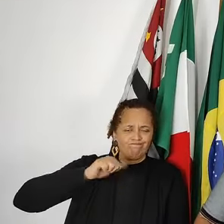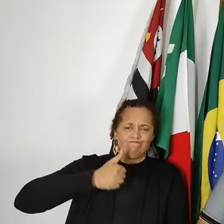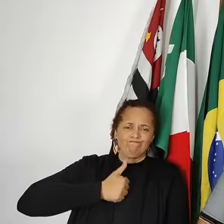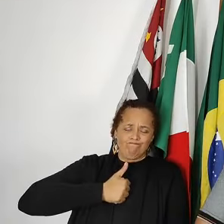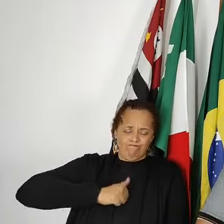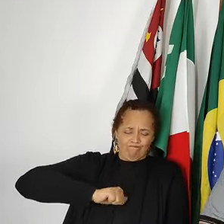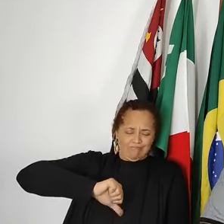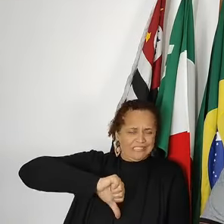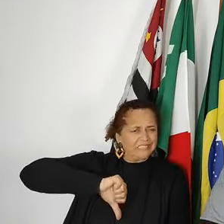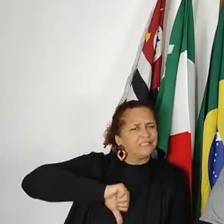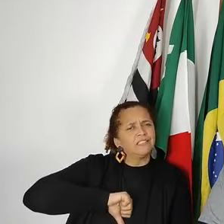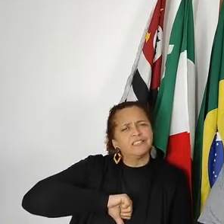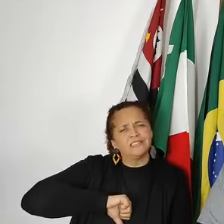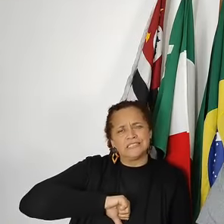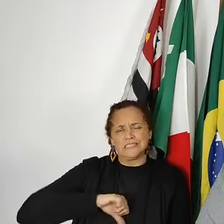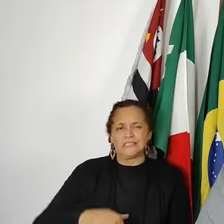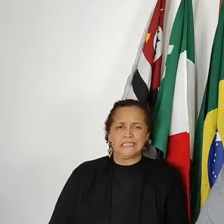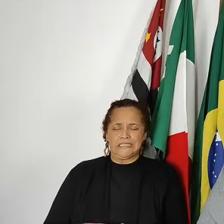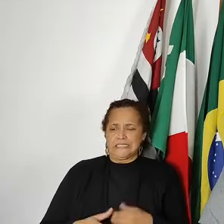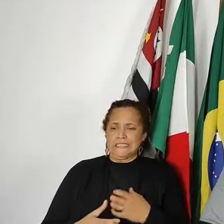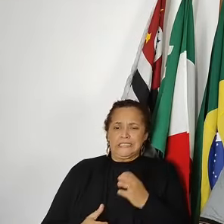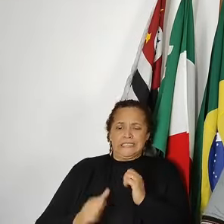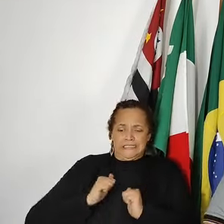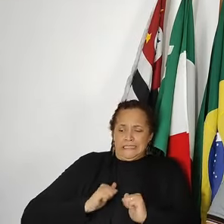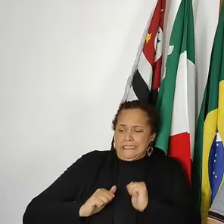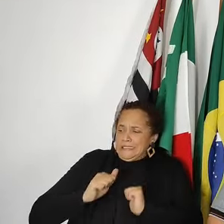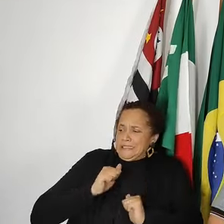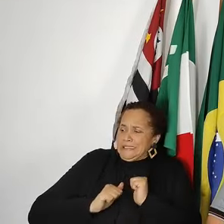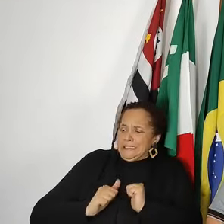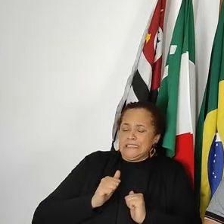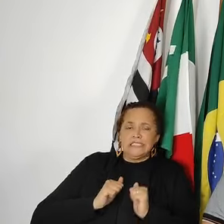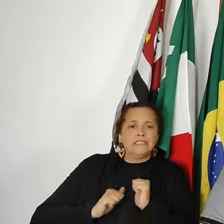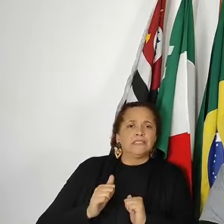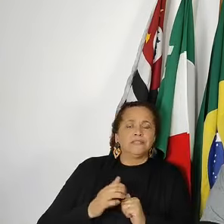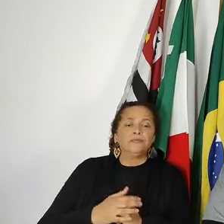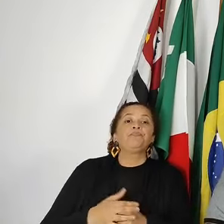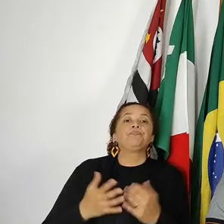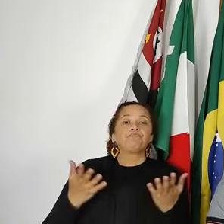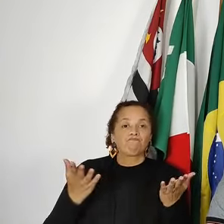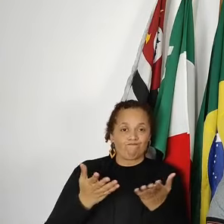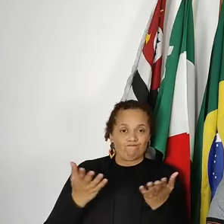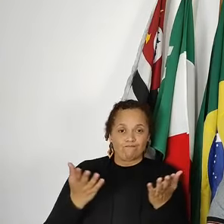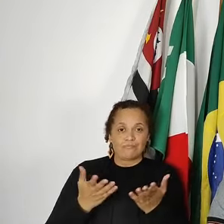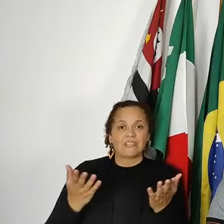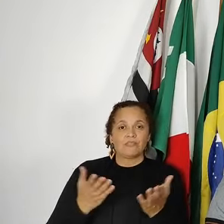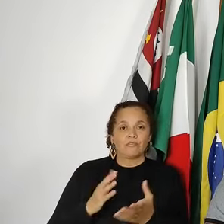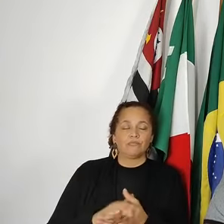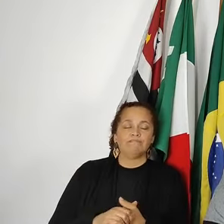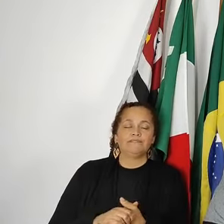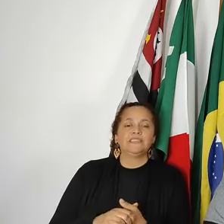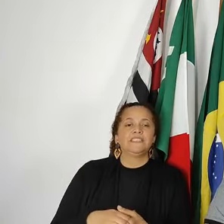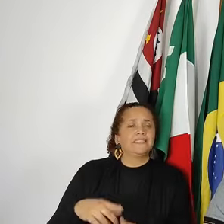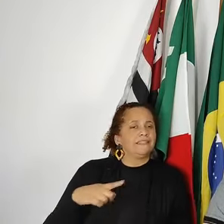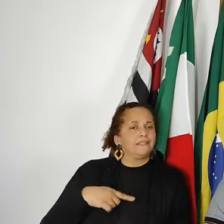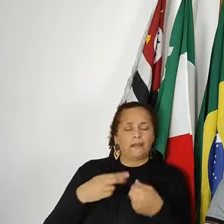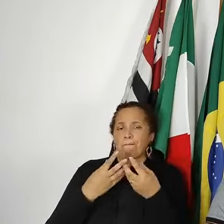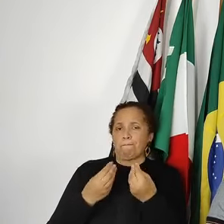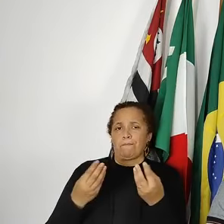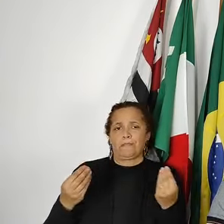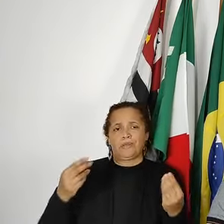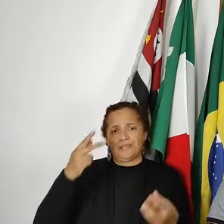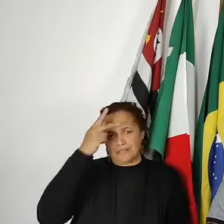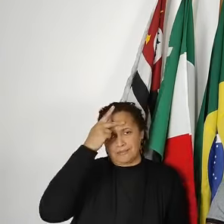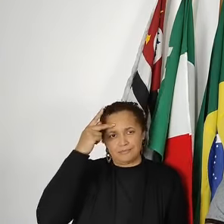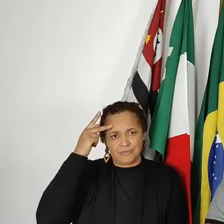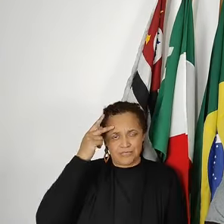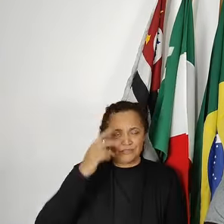né, do síndrome do pânico. Então, assim, hoje está natural, né? As pessoas